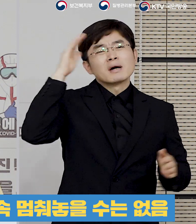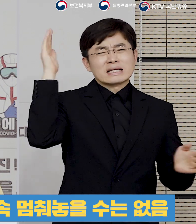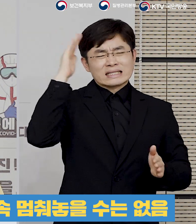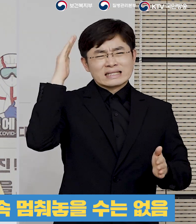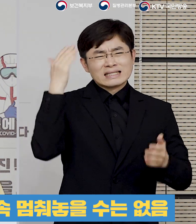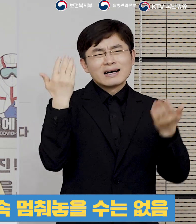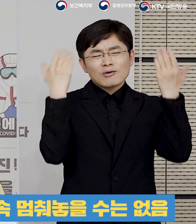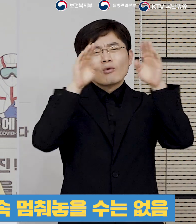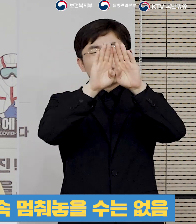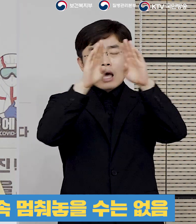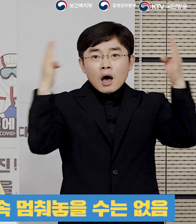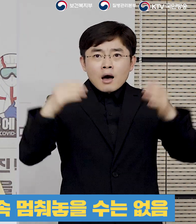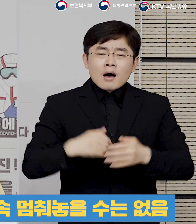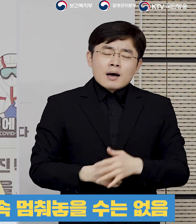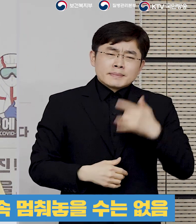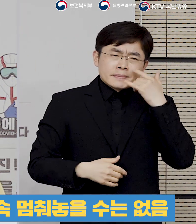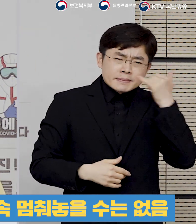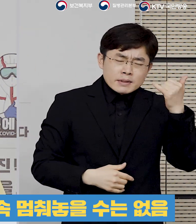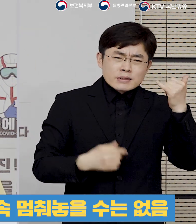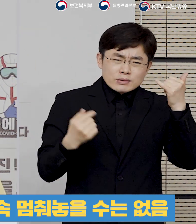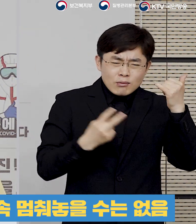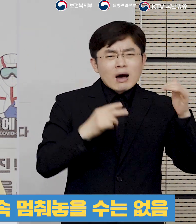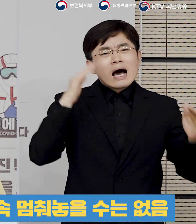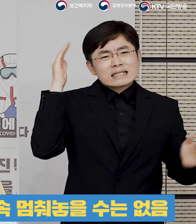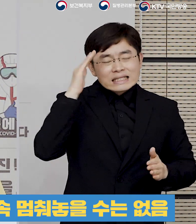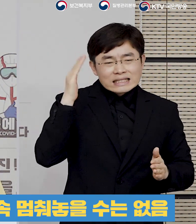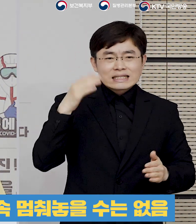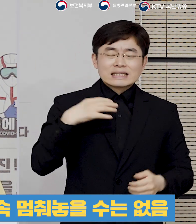고3 학생들의 개학을 앞두고 학부모와